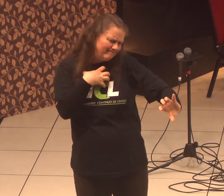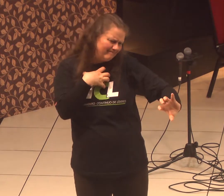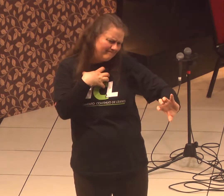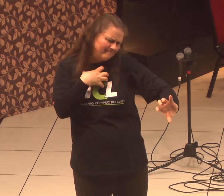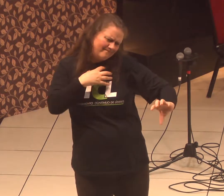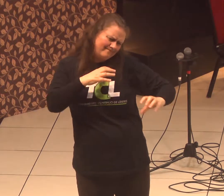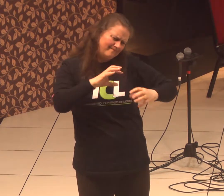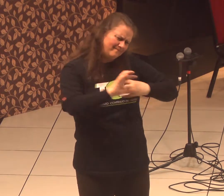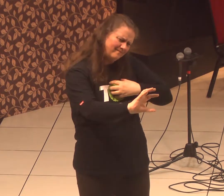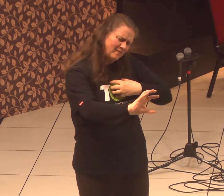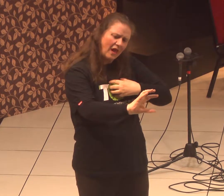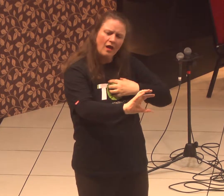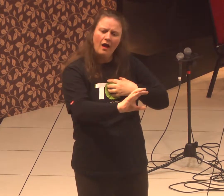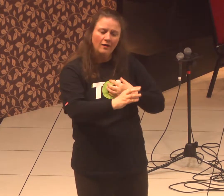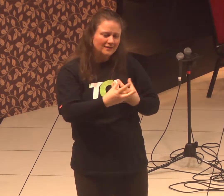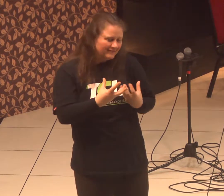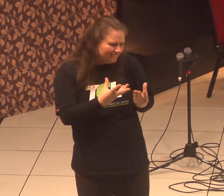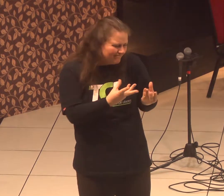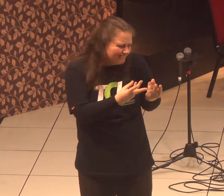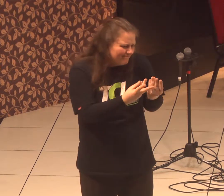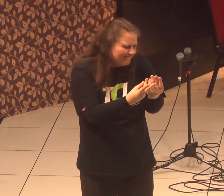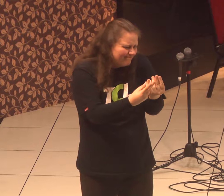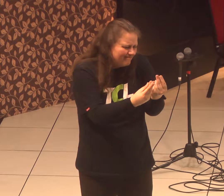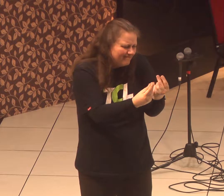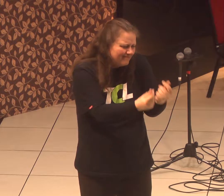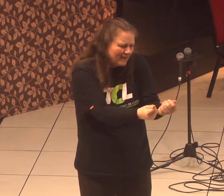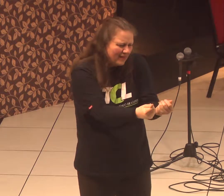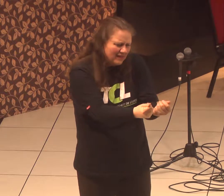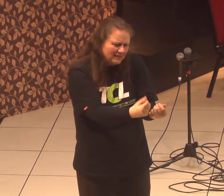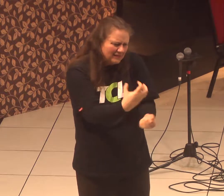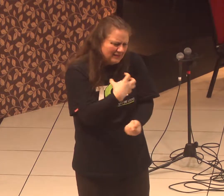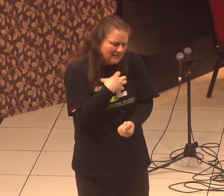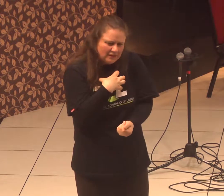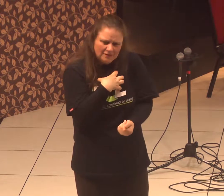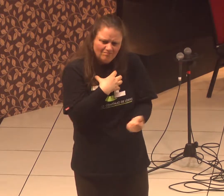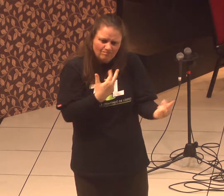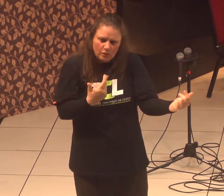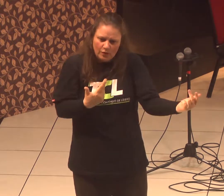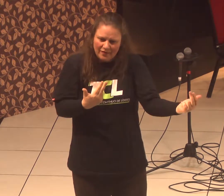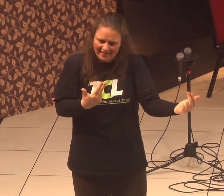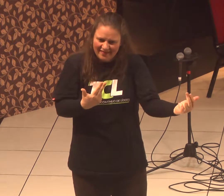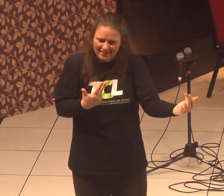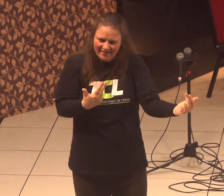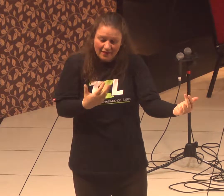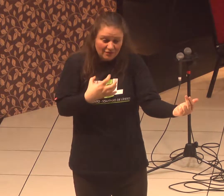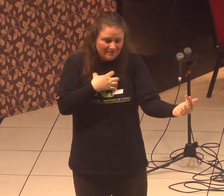coração das pessoas e à vida delas para que a gente possa